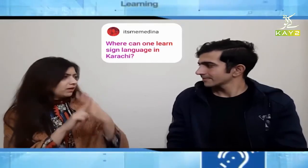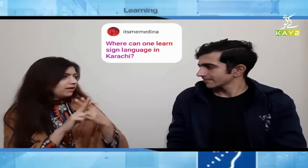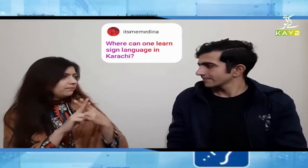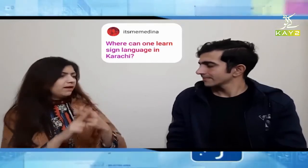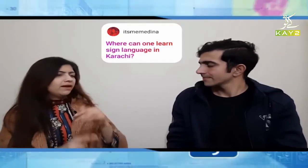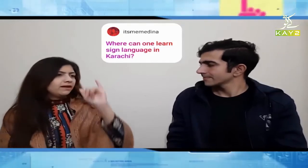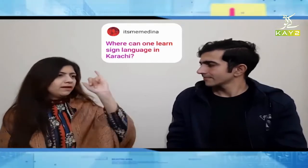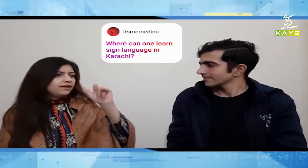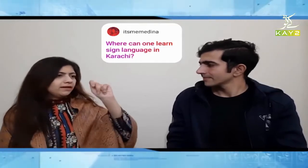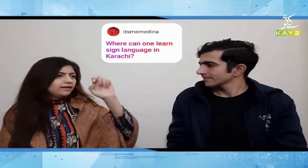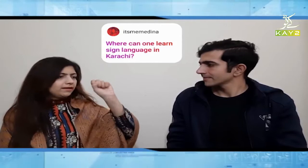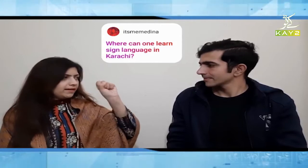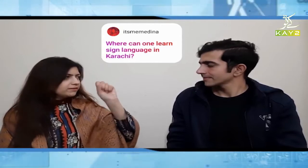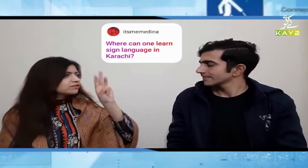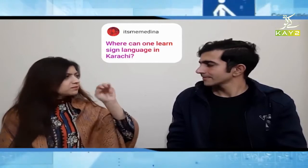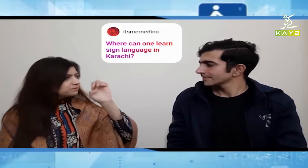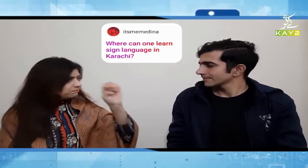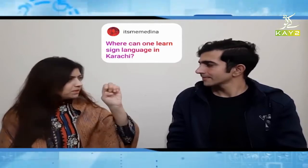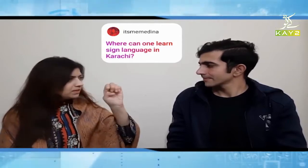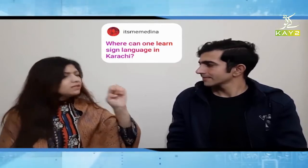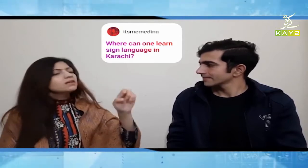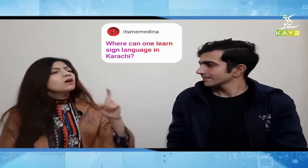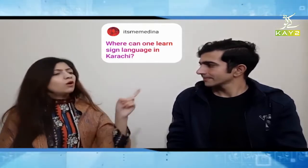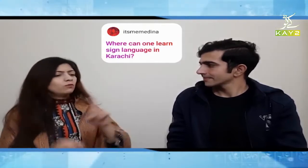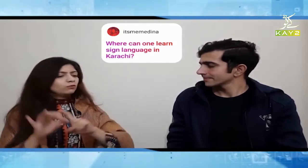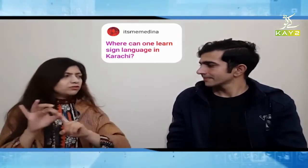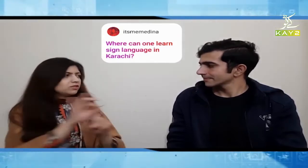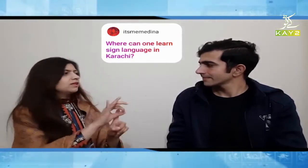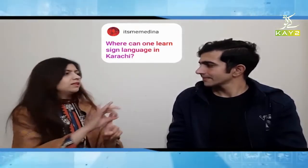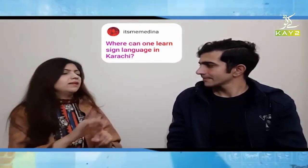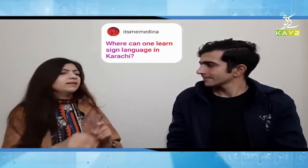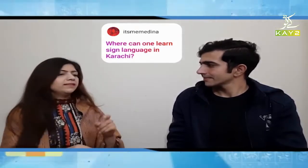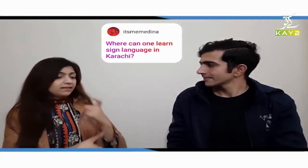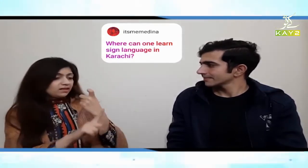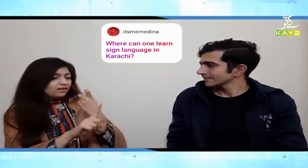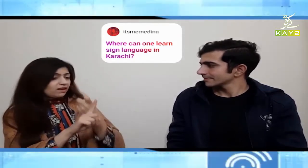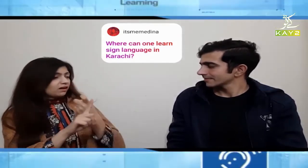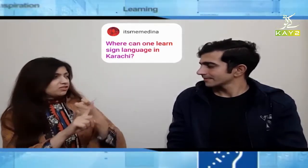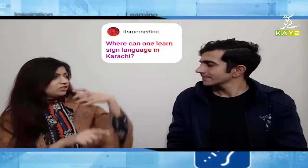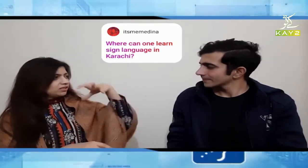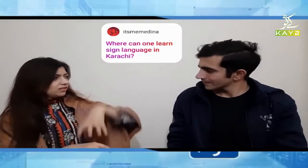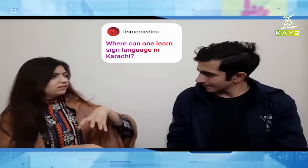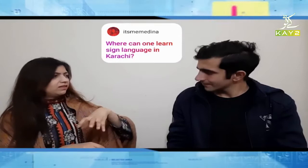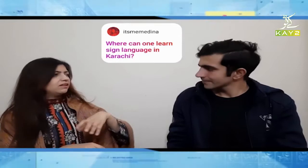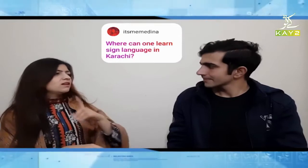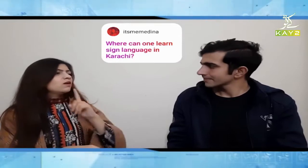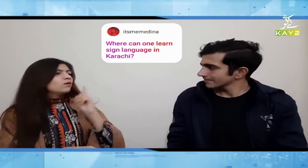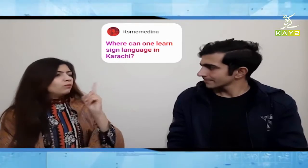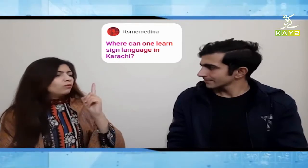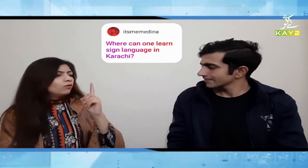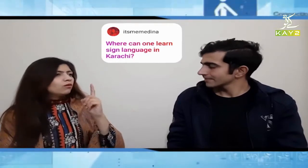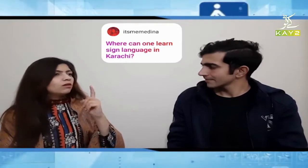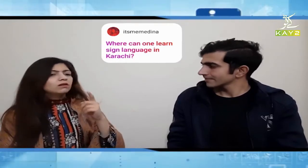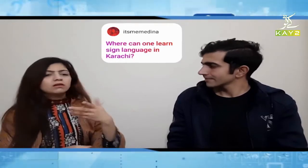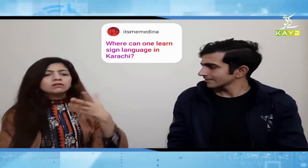इंस्टाग्राम का नेम है इट्स मी, और वो क्वेश्चन कर रही है कि कराची के